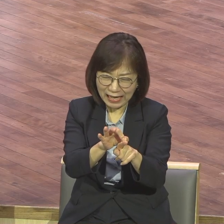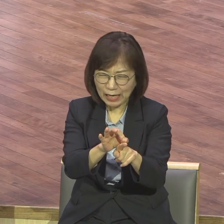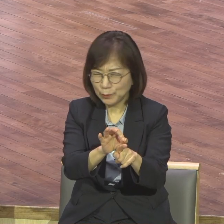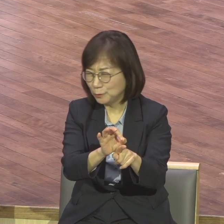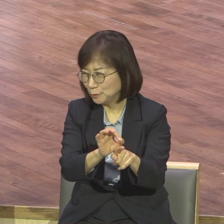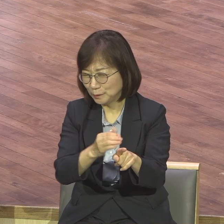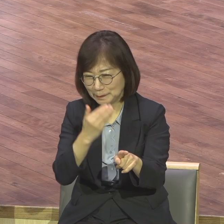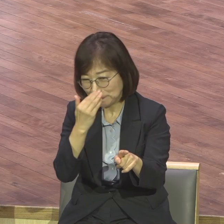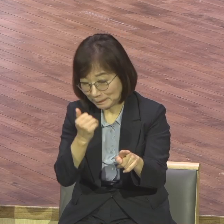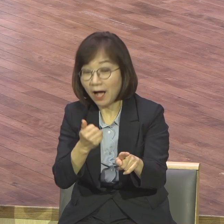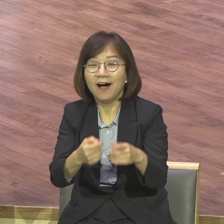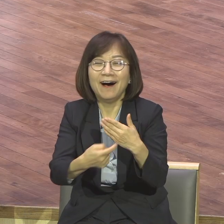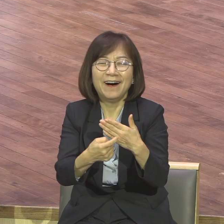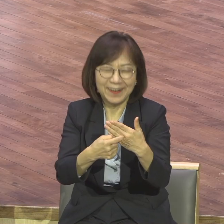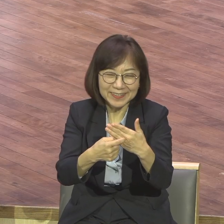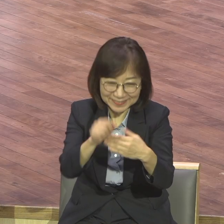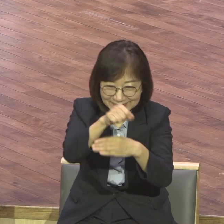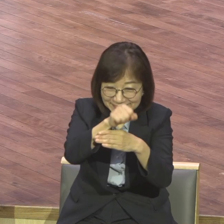돼요.